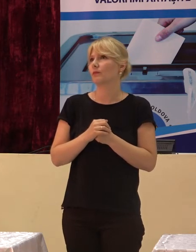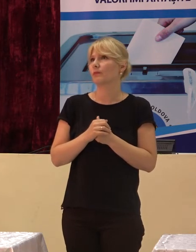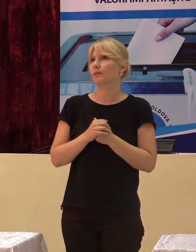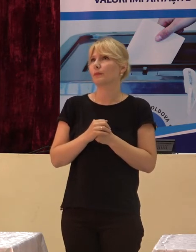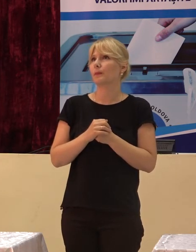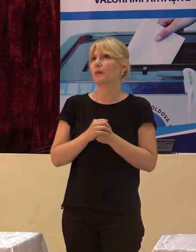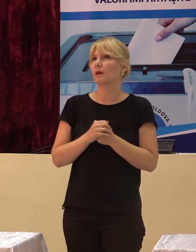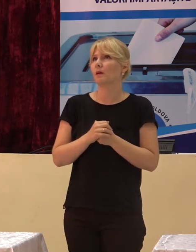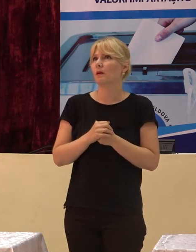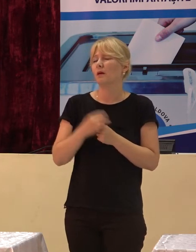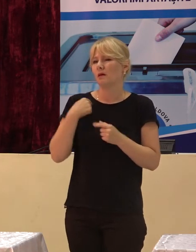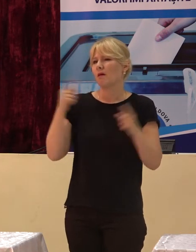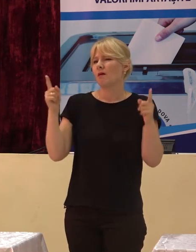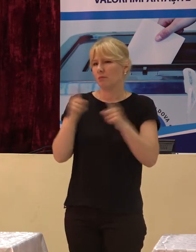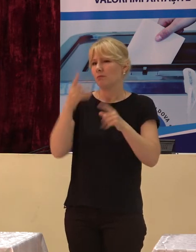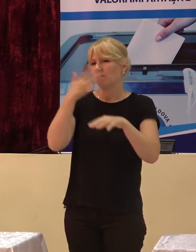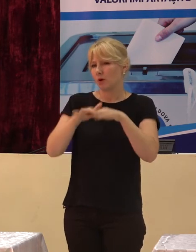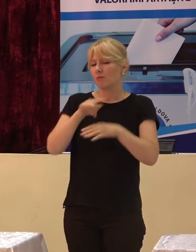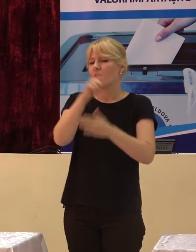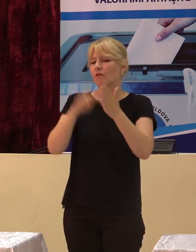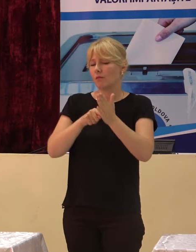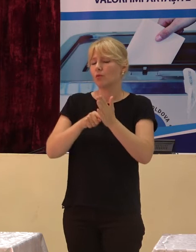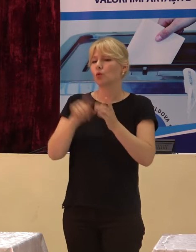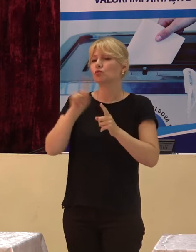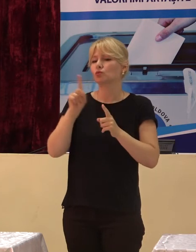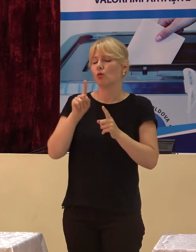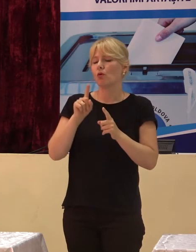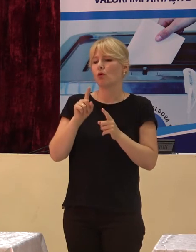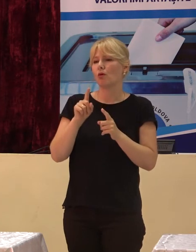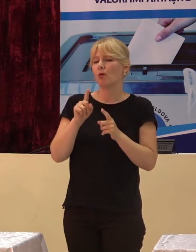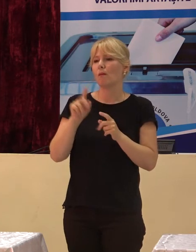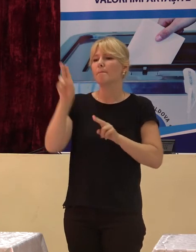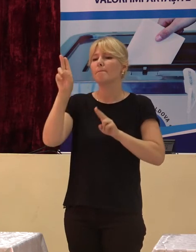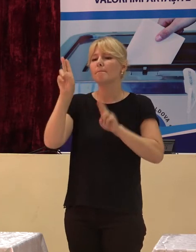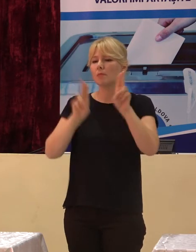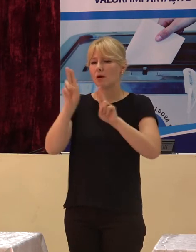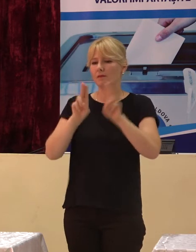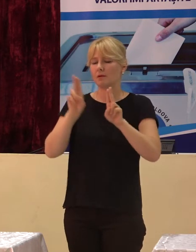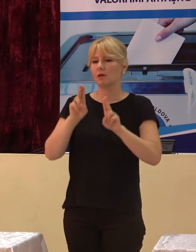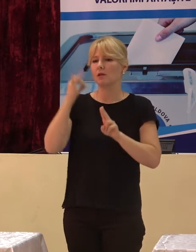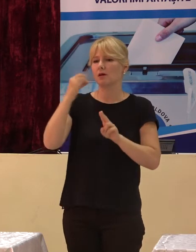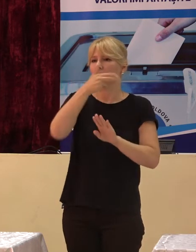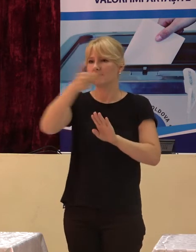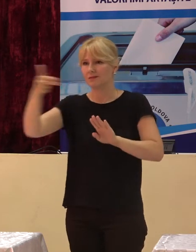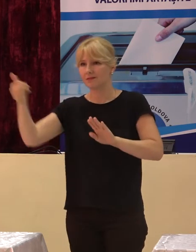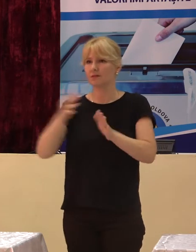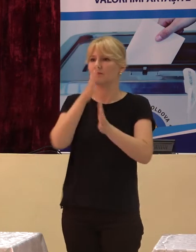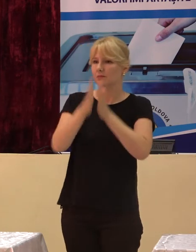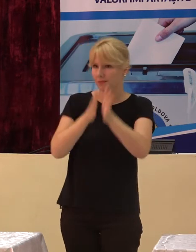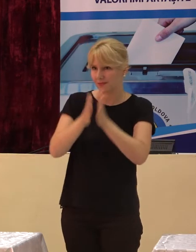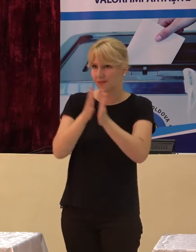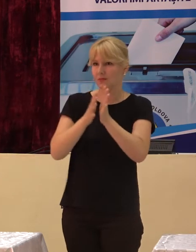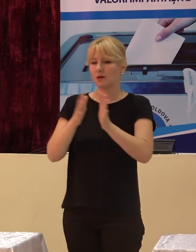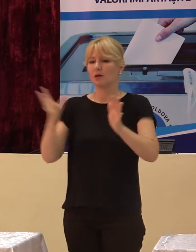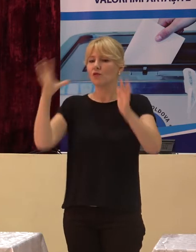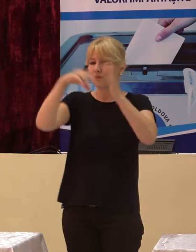ușor de înțeles, format audio, pentru diferite categorii de alegători cu necesități speciale. Și această întrebare